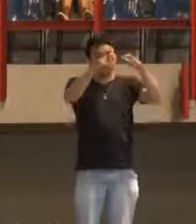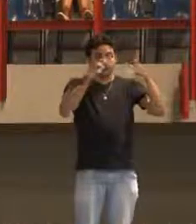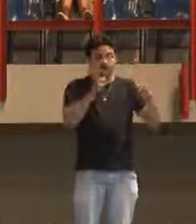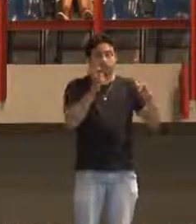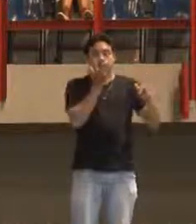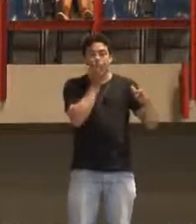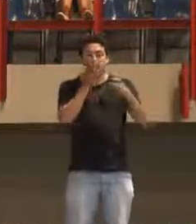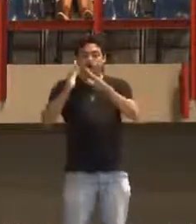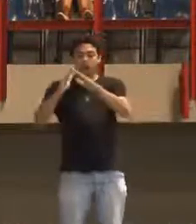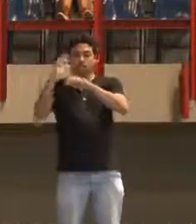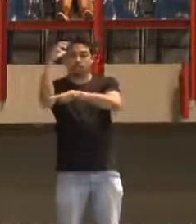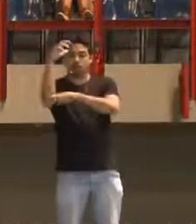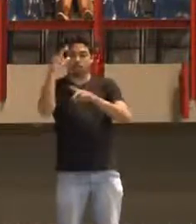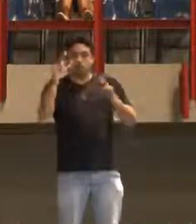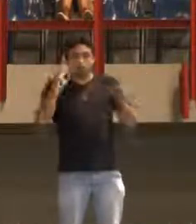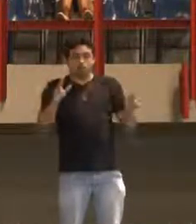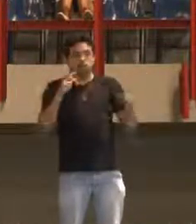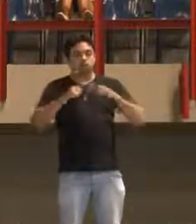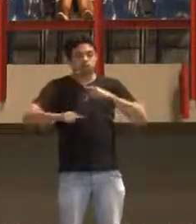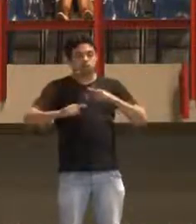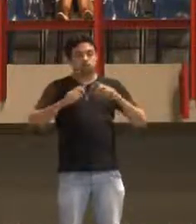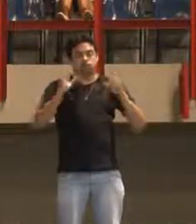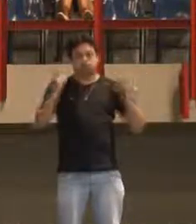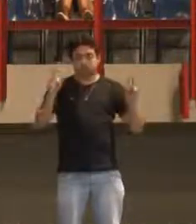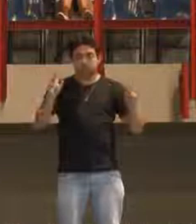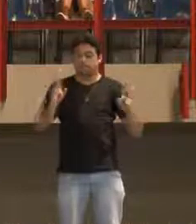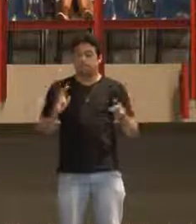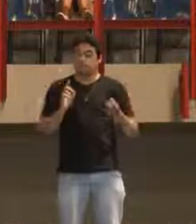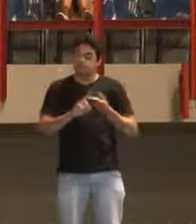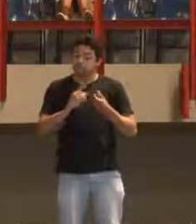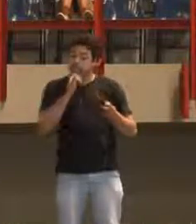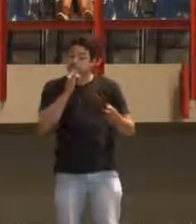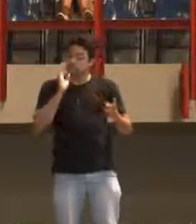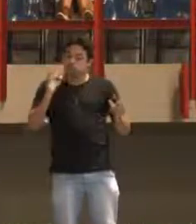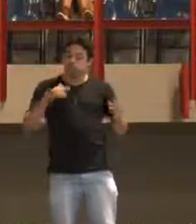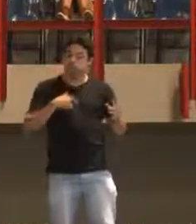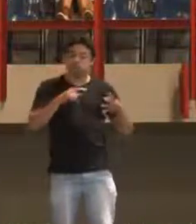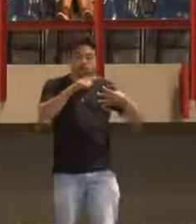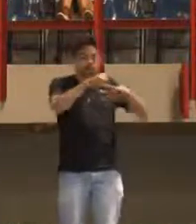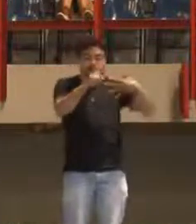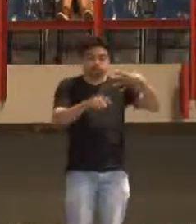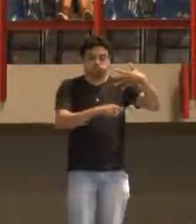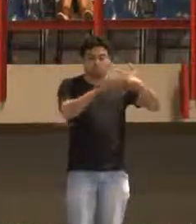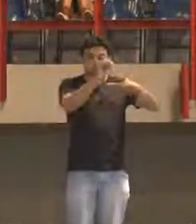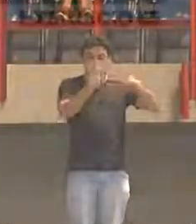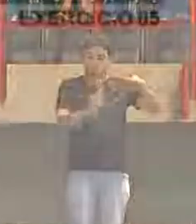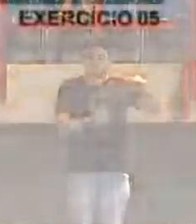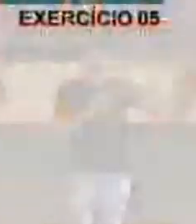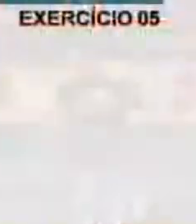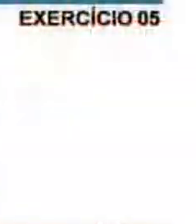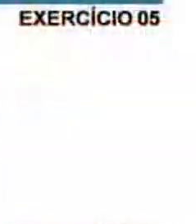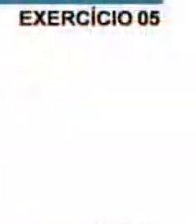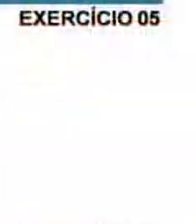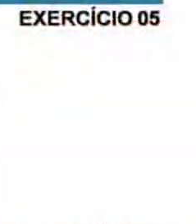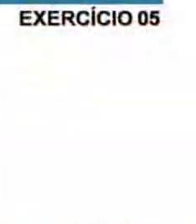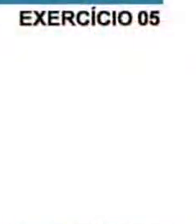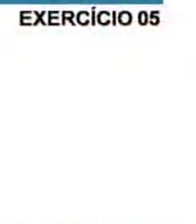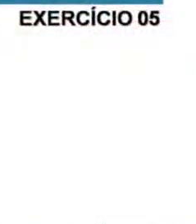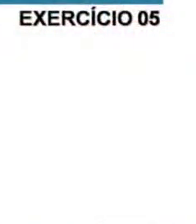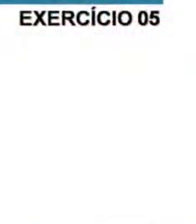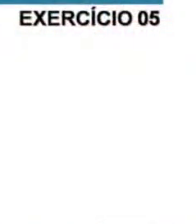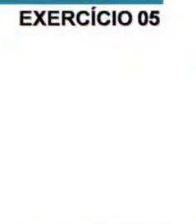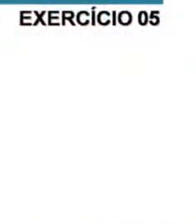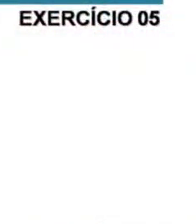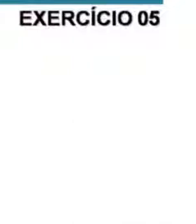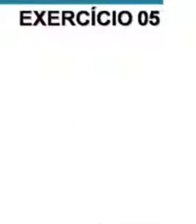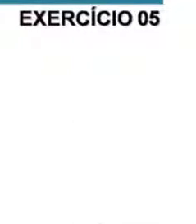senão você não consegue ver nada. Beleza? Pronto. Aí as opções que nós temos são as seguintes. A pergunta da questão: se o fundo não pode ter a